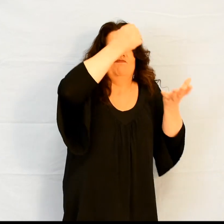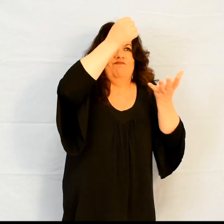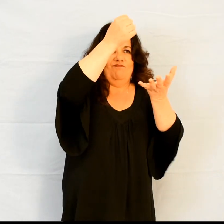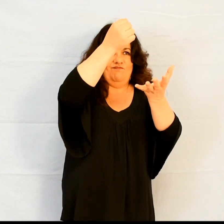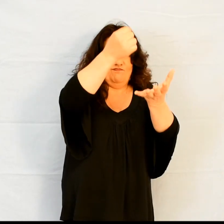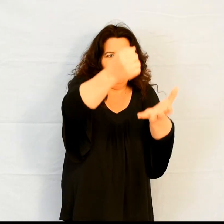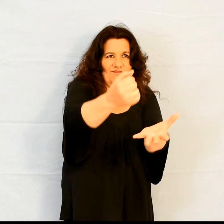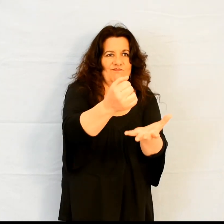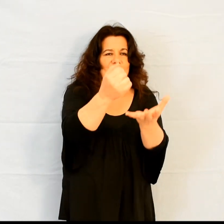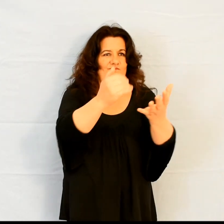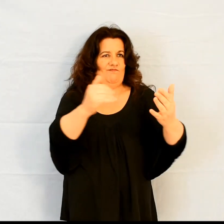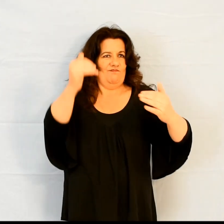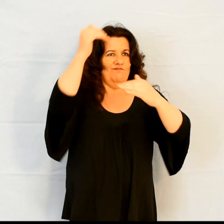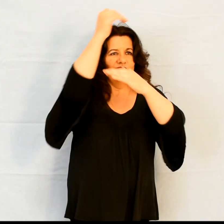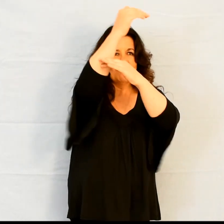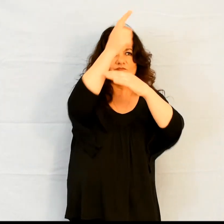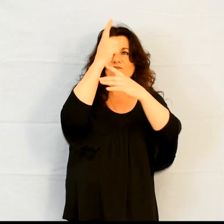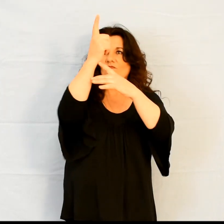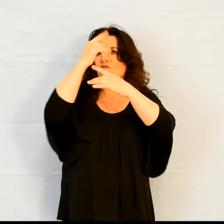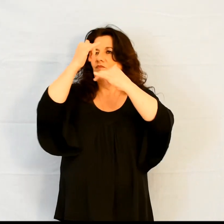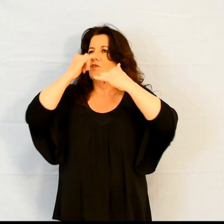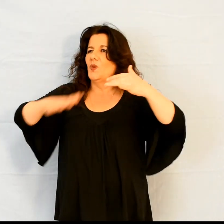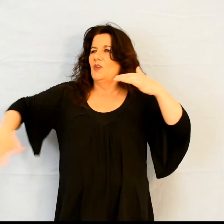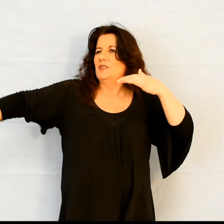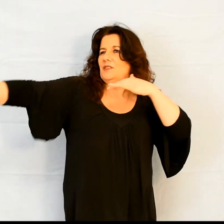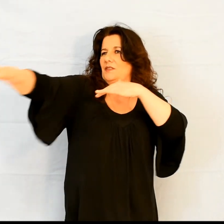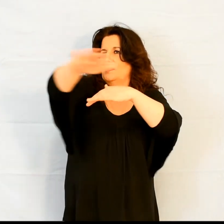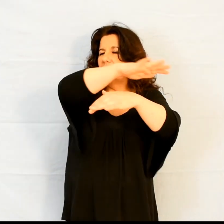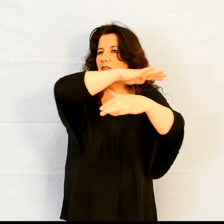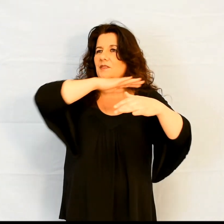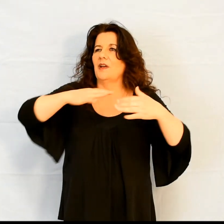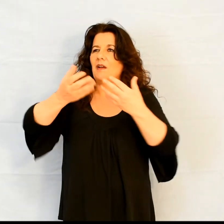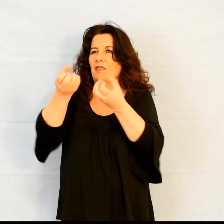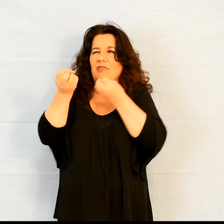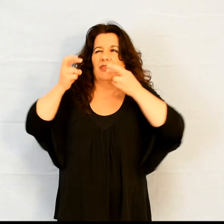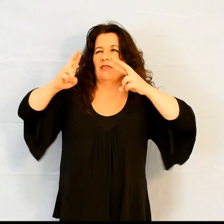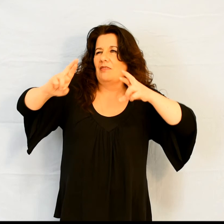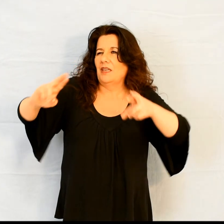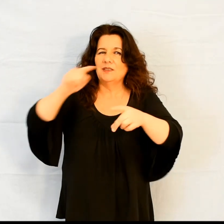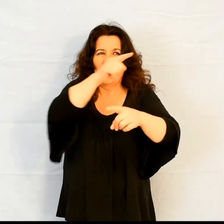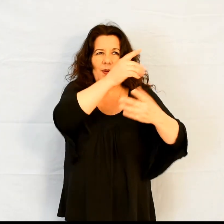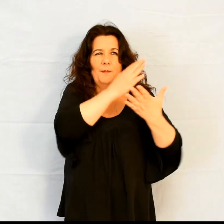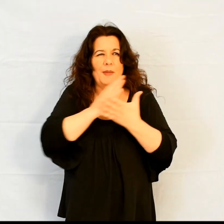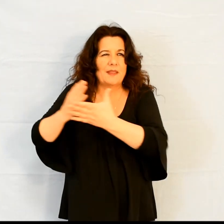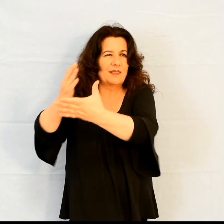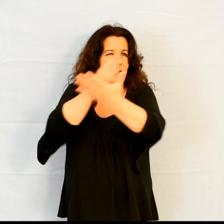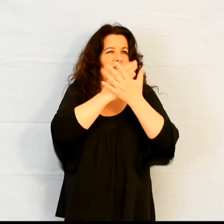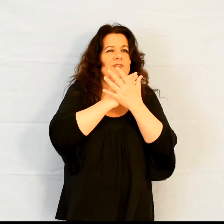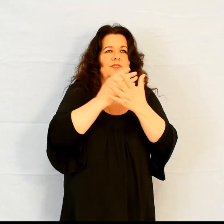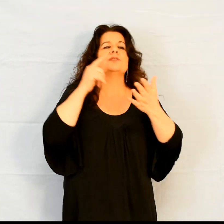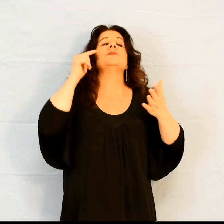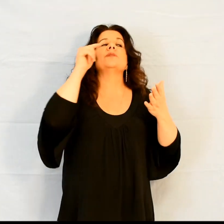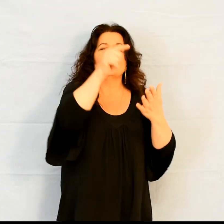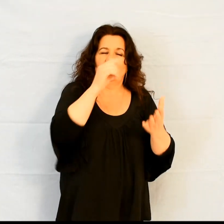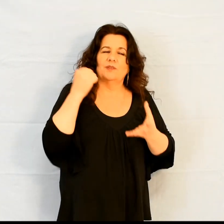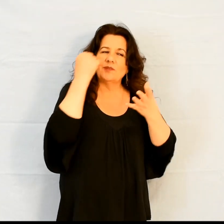le butin, car il s'est dépouillé lui-même jusqu'à la mort. Et il a